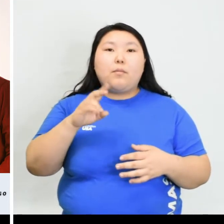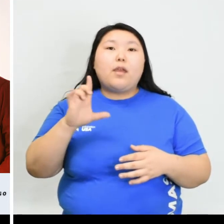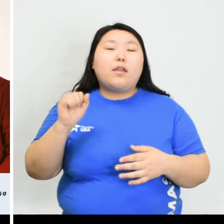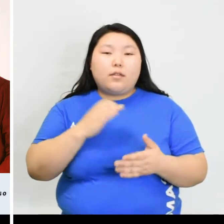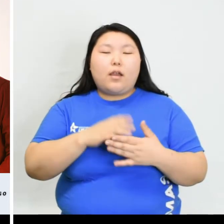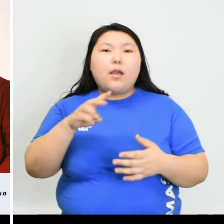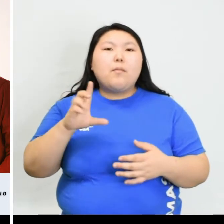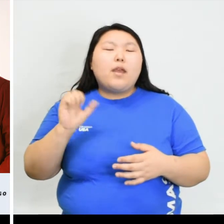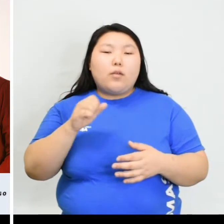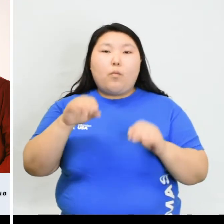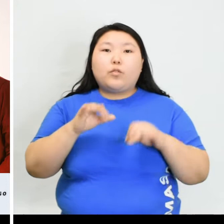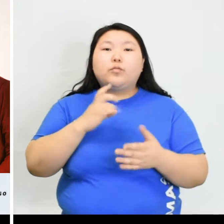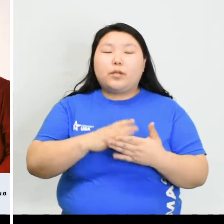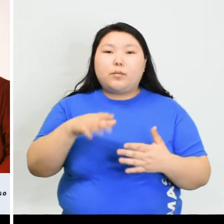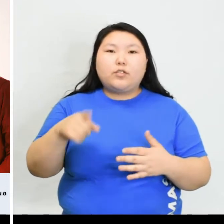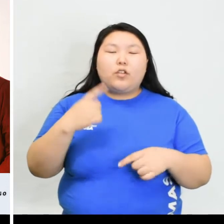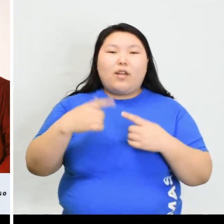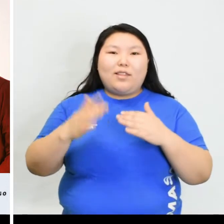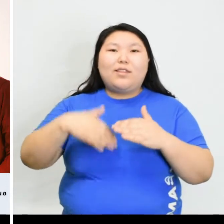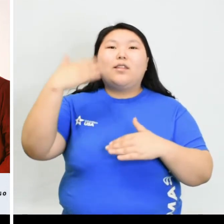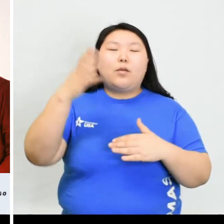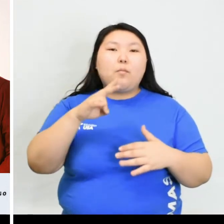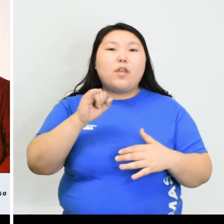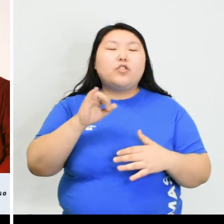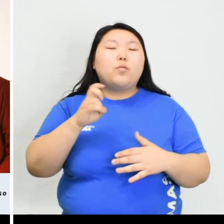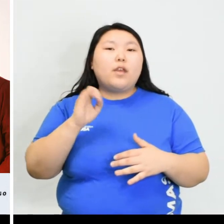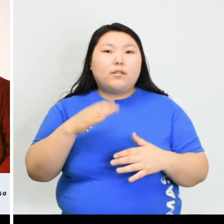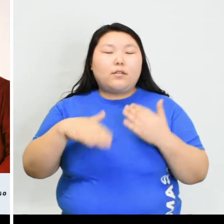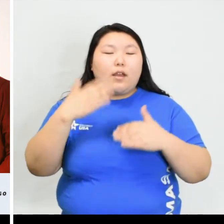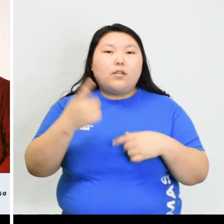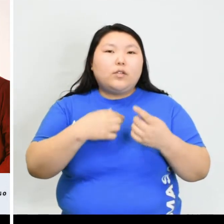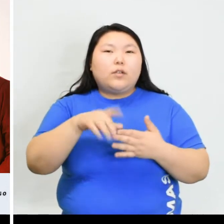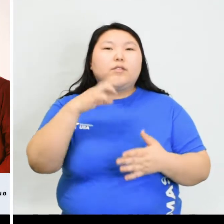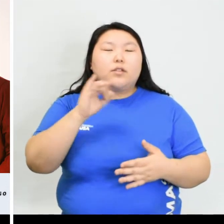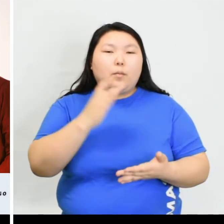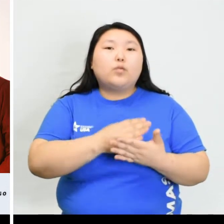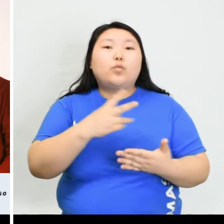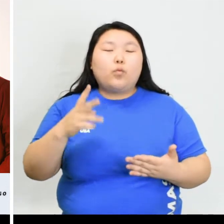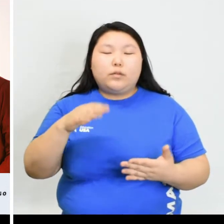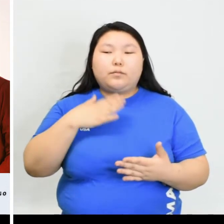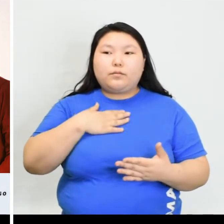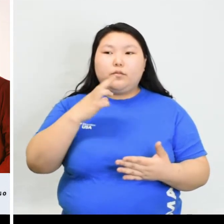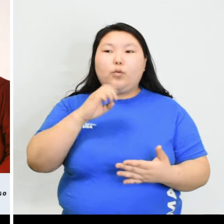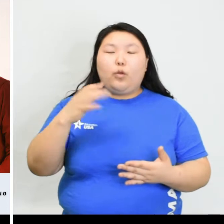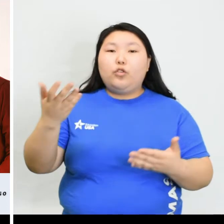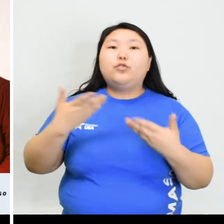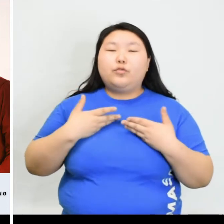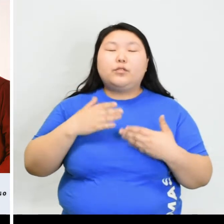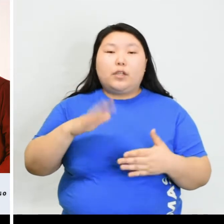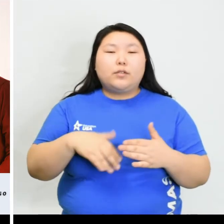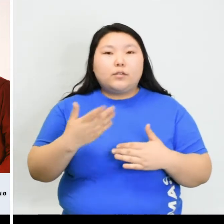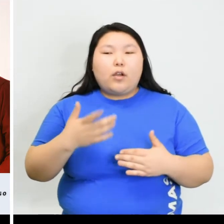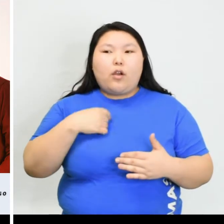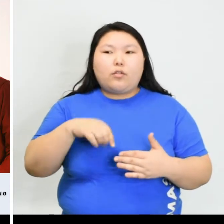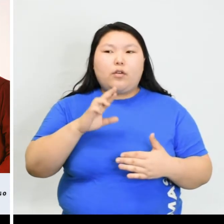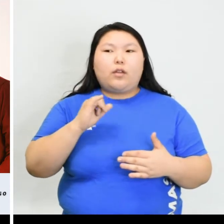чи MBA-тэй юм байна. MBA-тэй болцсон байна. Тэгэхээр чи жоохон дээшгээ менежмент тал руугаа явсан дээр баг шүү гэсэн байдлаар над зөвлөгөө өгсөн байхгүй